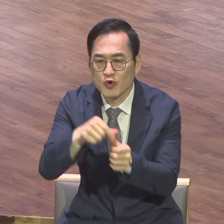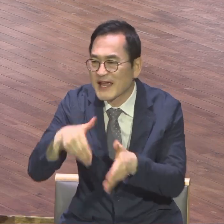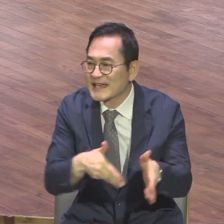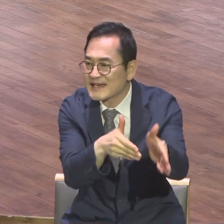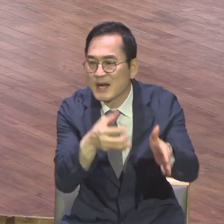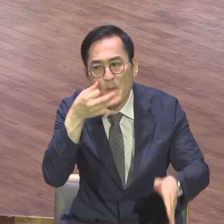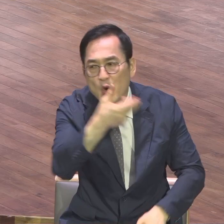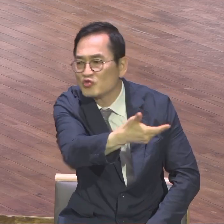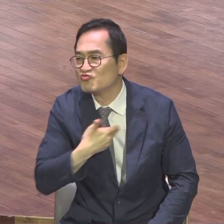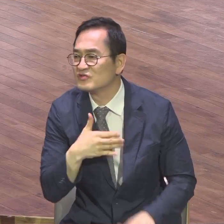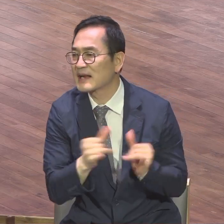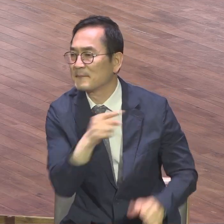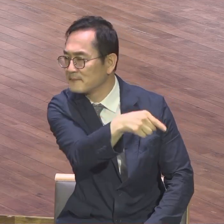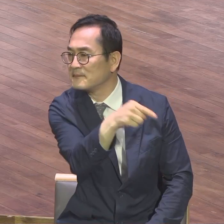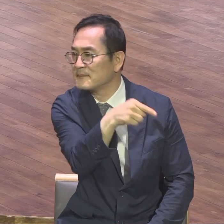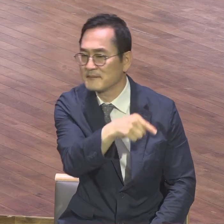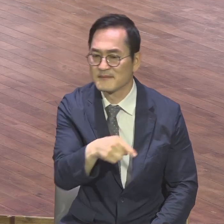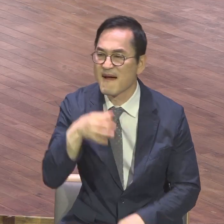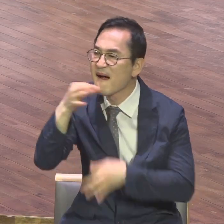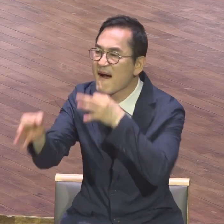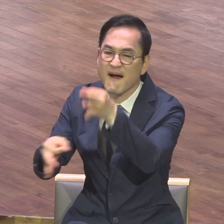길을 내게 전하는 자라.